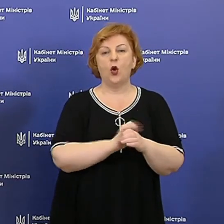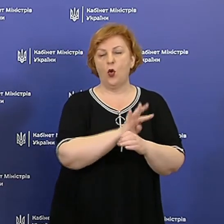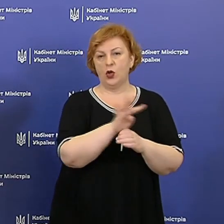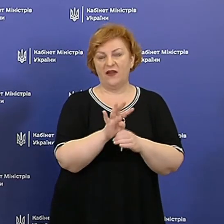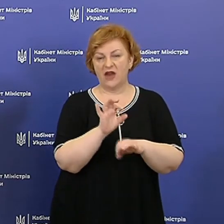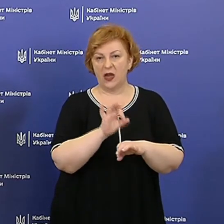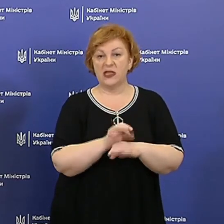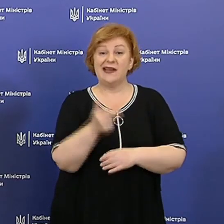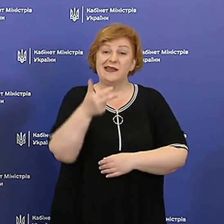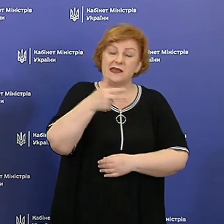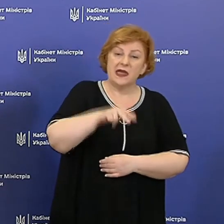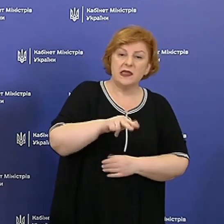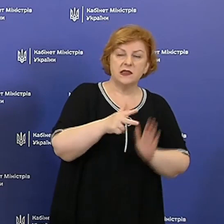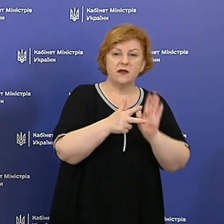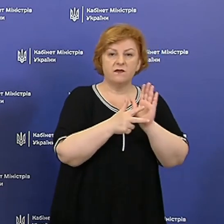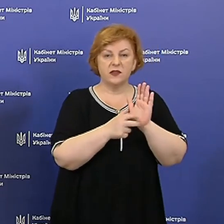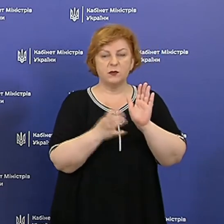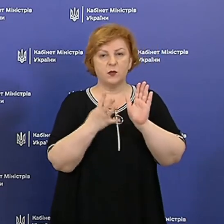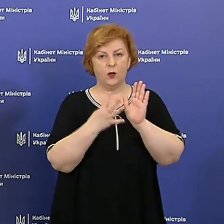хворобу